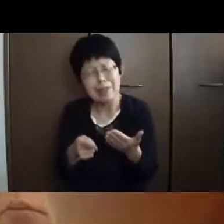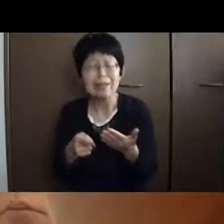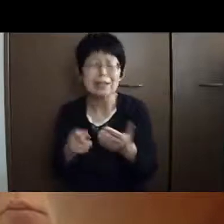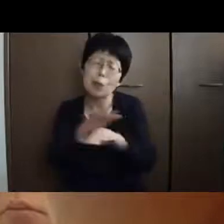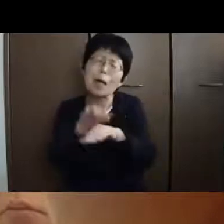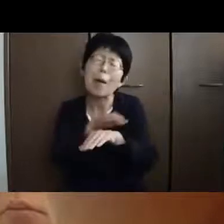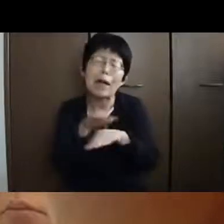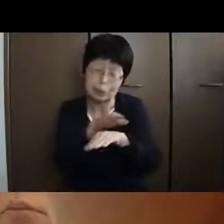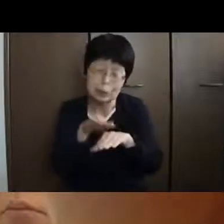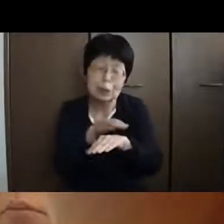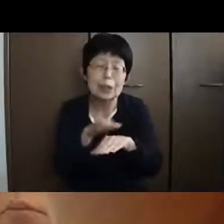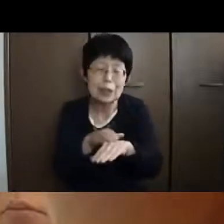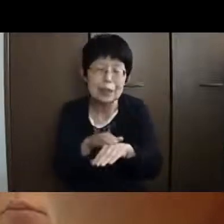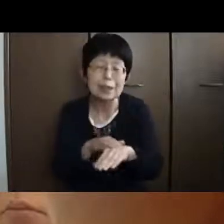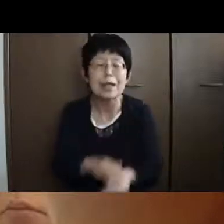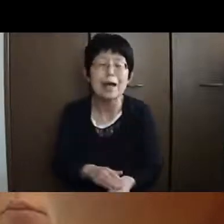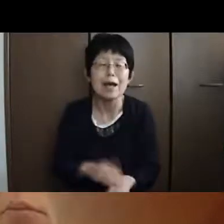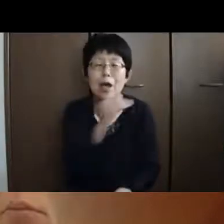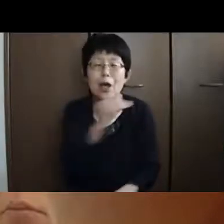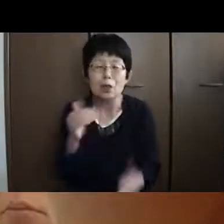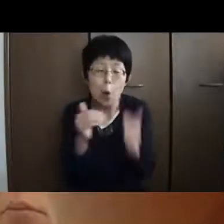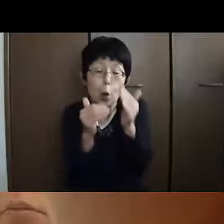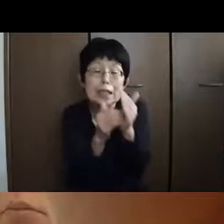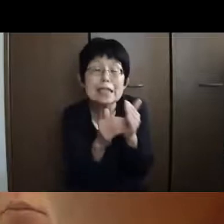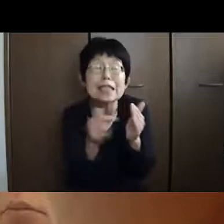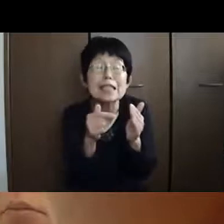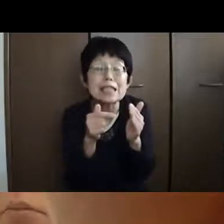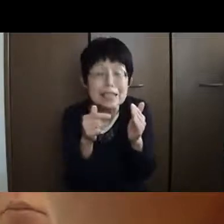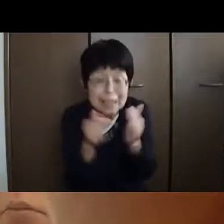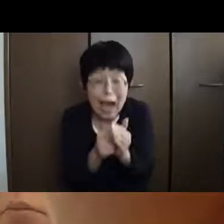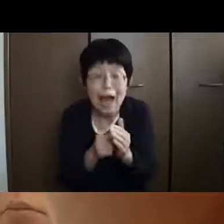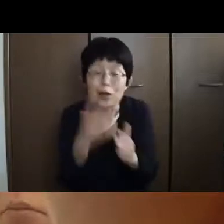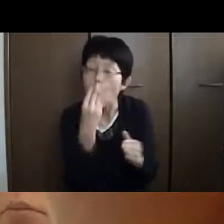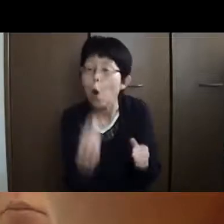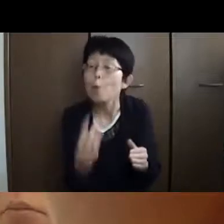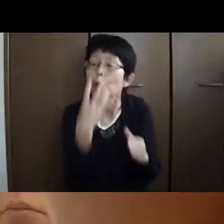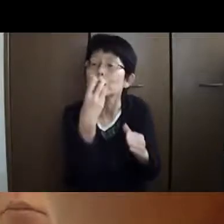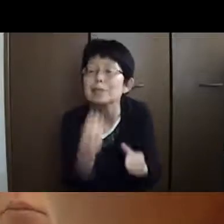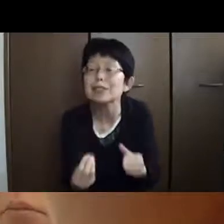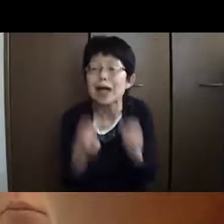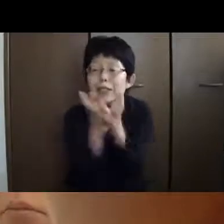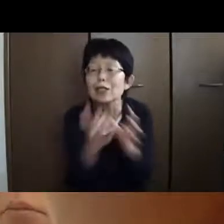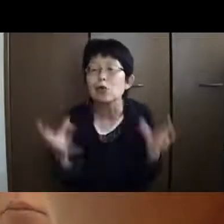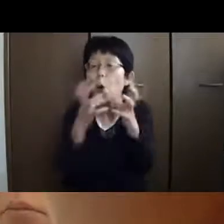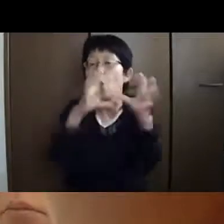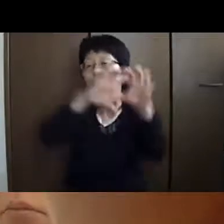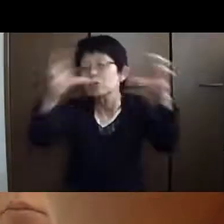あの、碁石が、お餅のようにふにょーんってなんか伸びたみたいな、なんて言うんだ